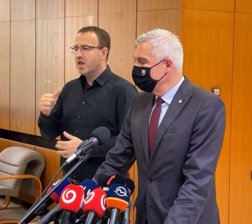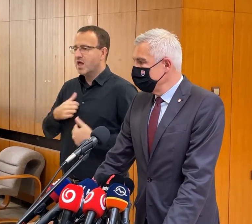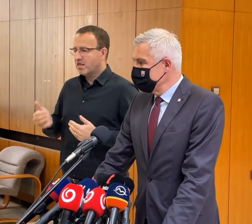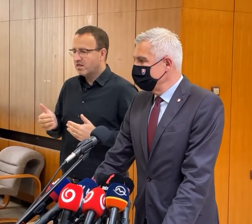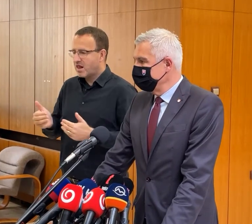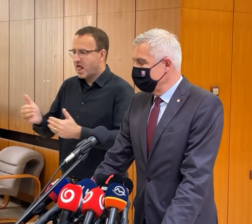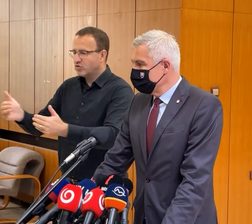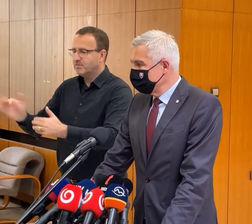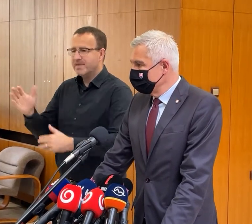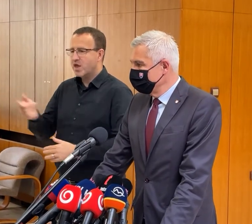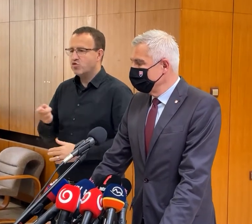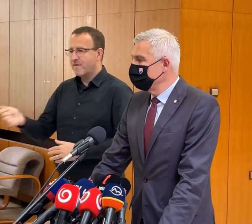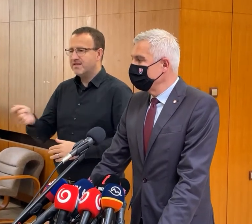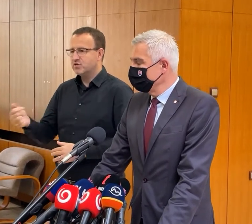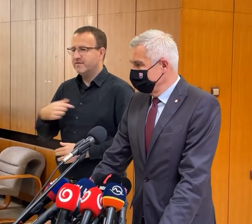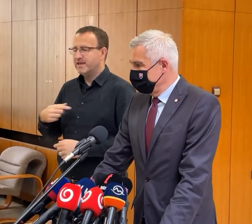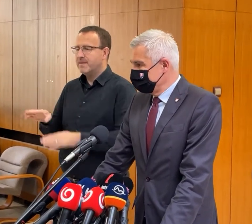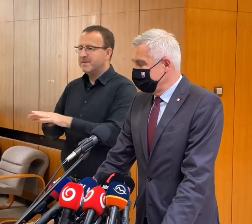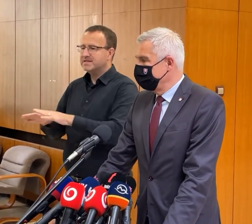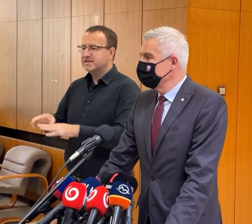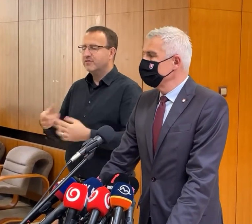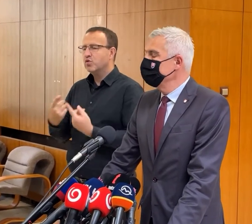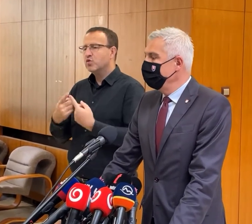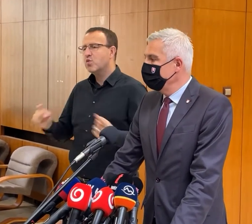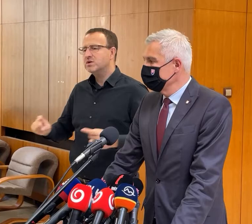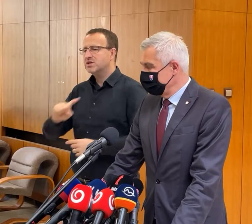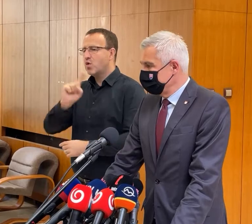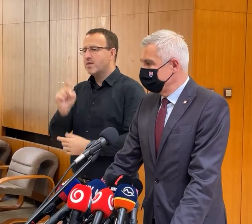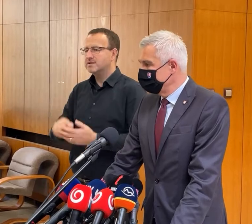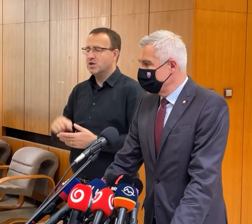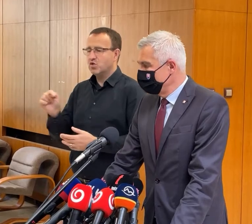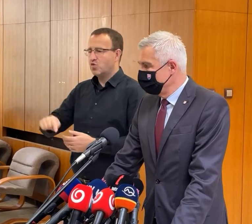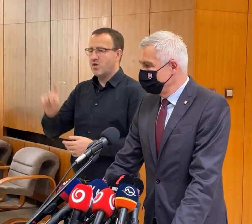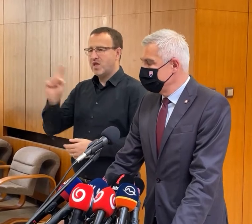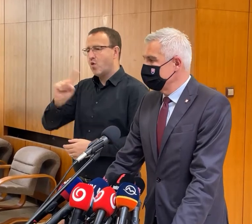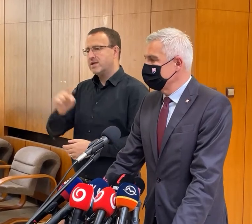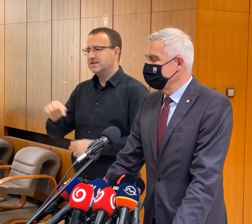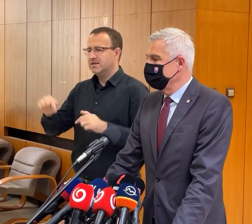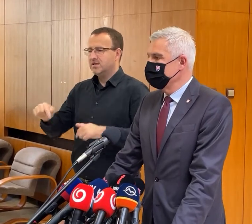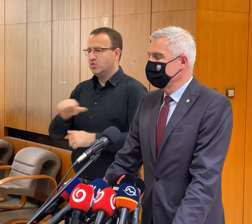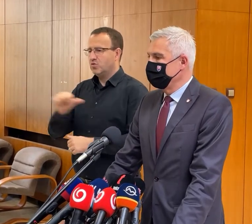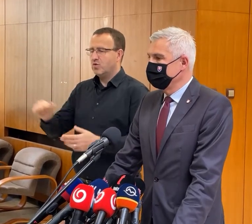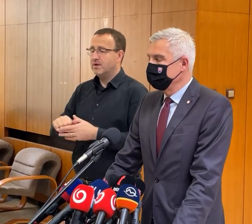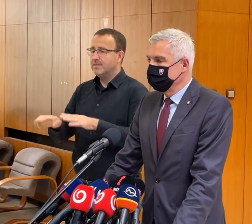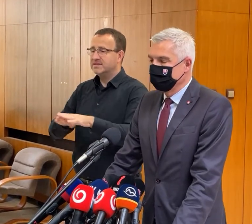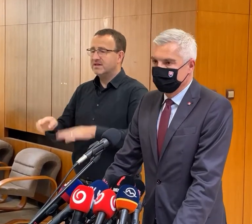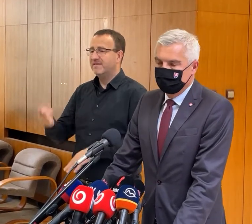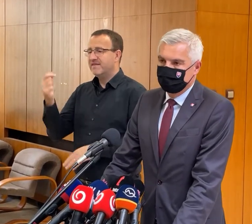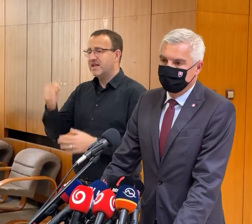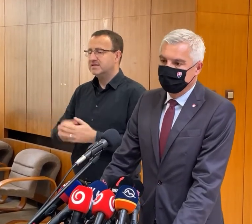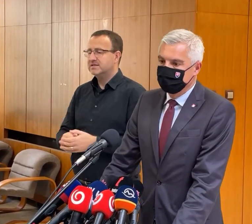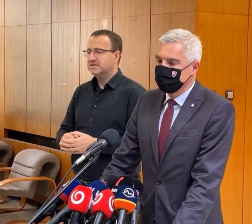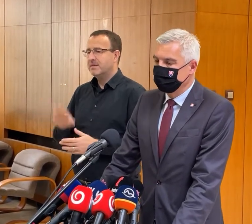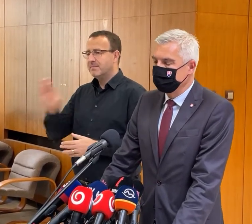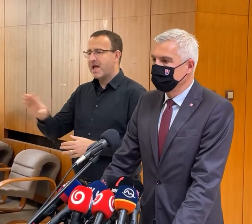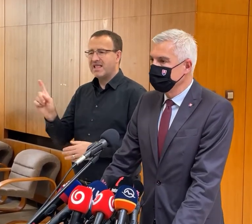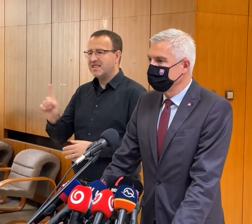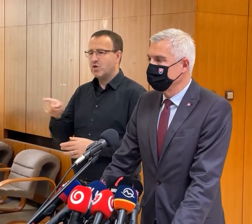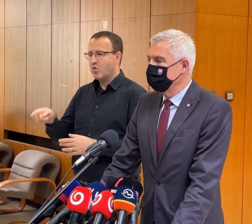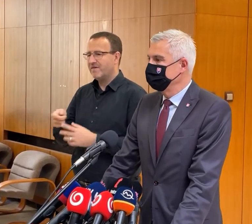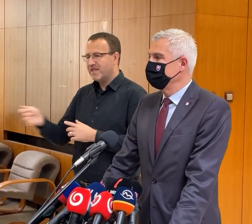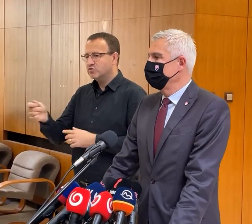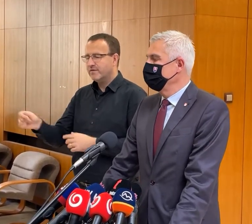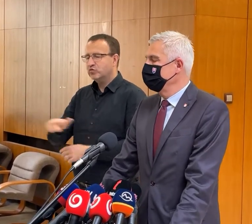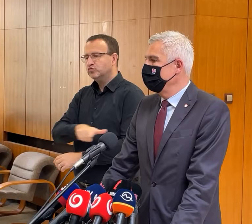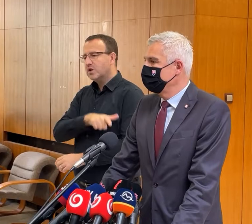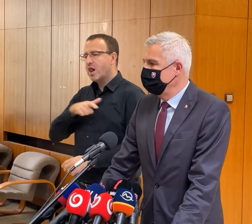sebou nedofinancovanie rezortu v mnohých otázkach, ale to nie je otázka tohto roku. Ministerstvo financí má nedofinancované